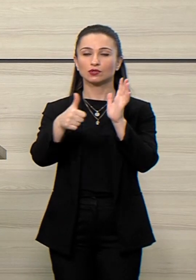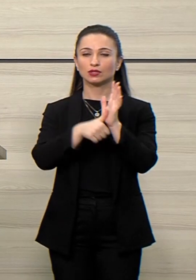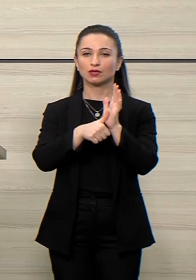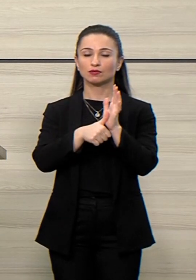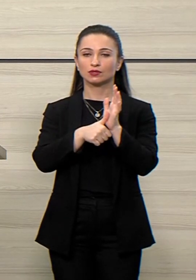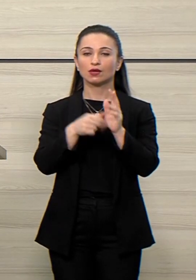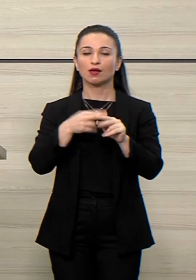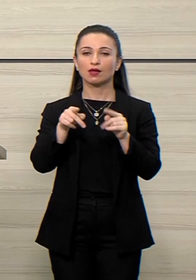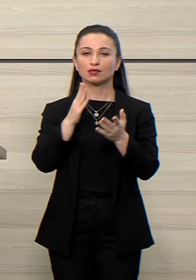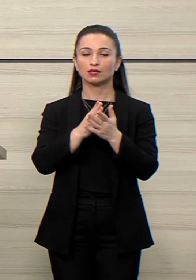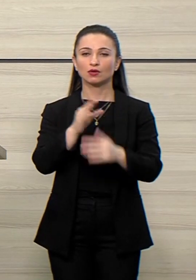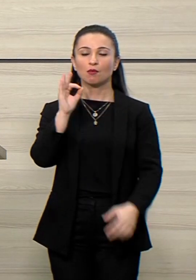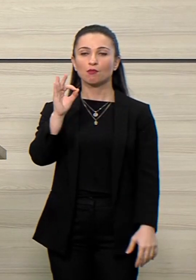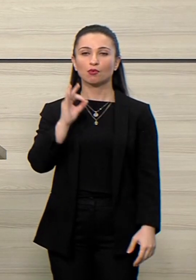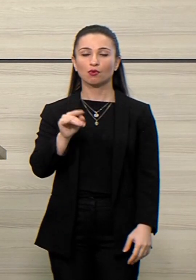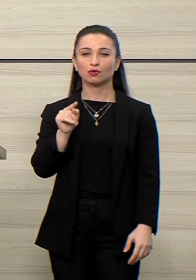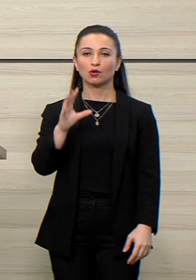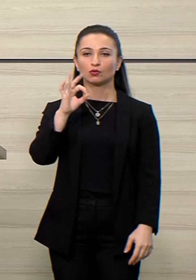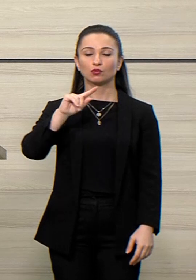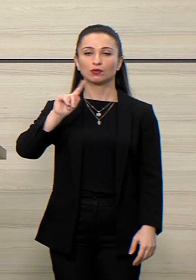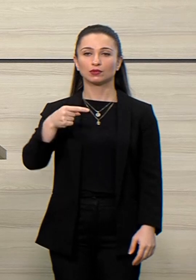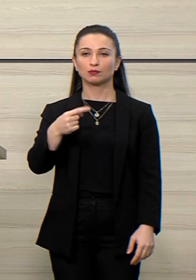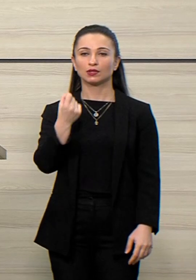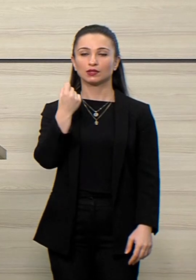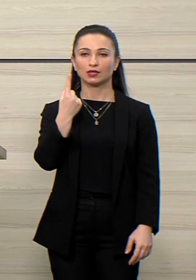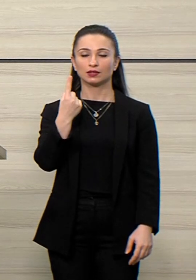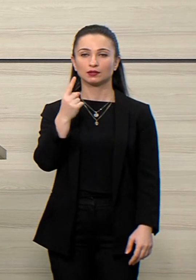1976, ეს არის პროცენტულად